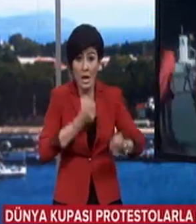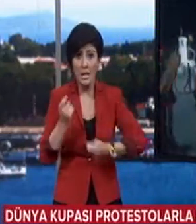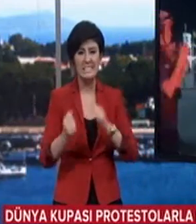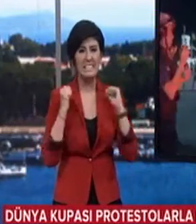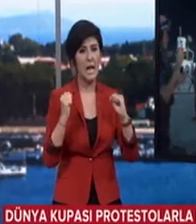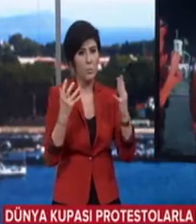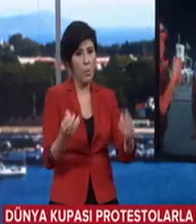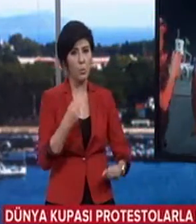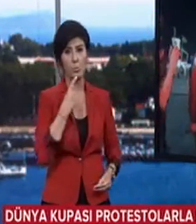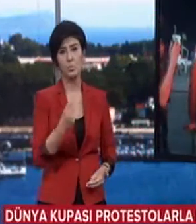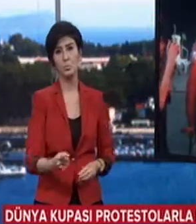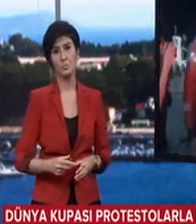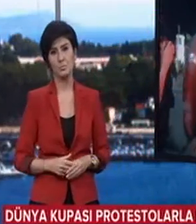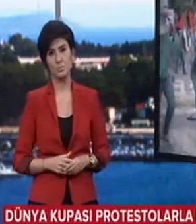ise sert oldu.